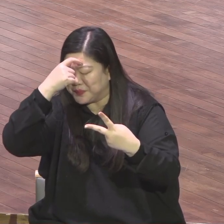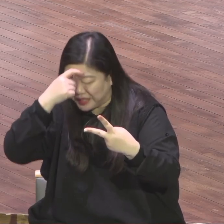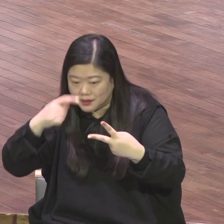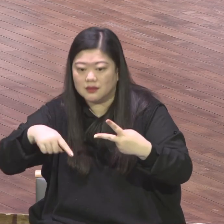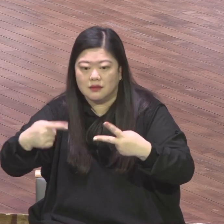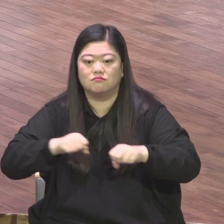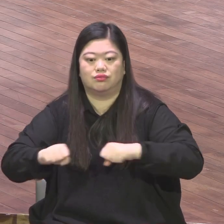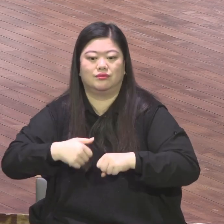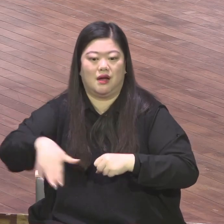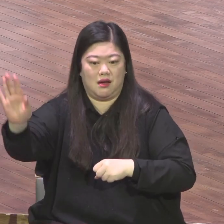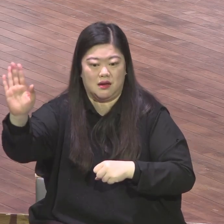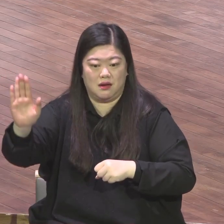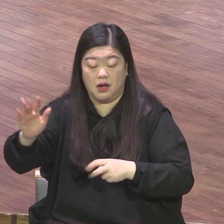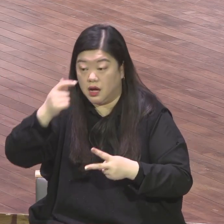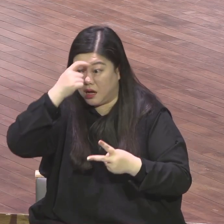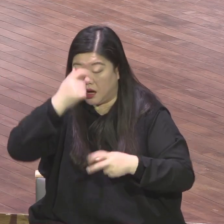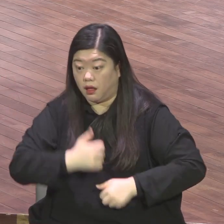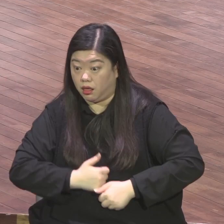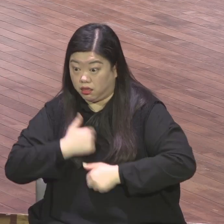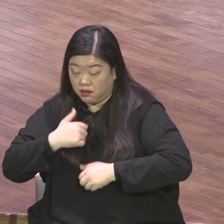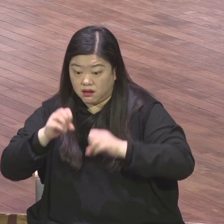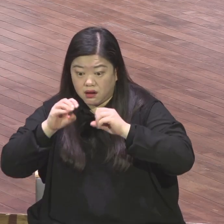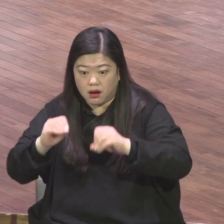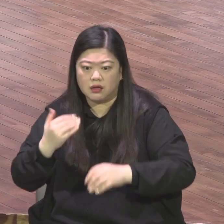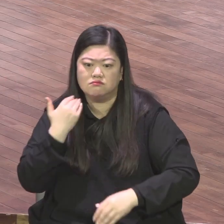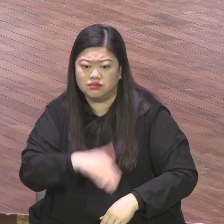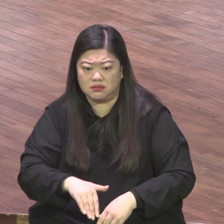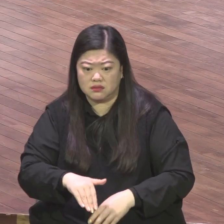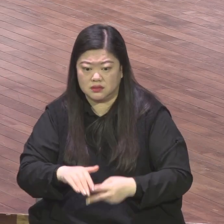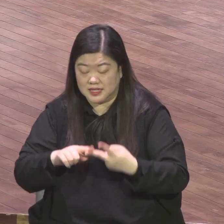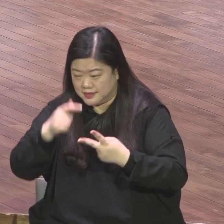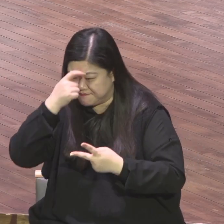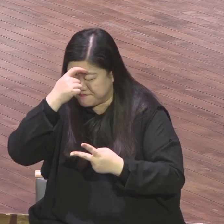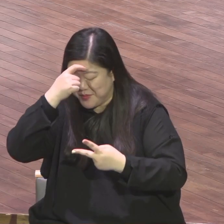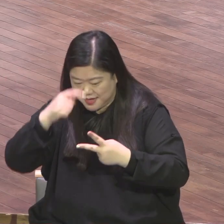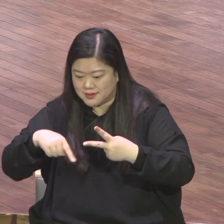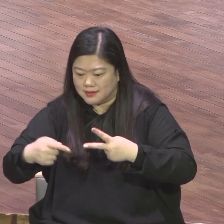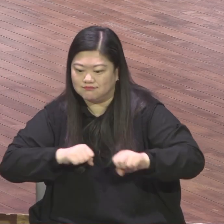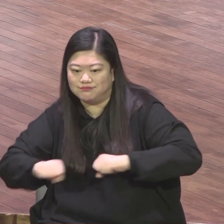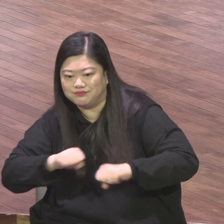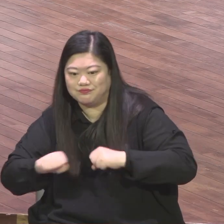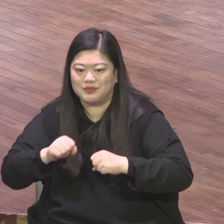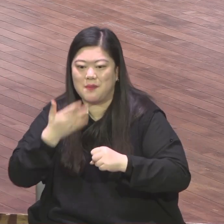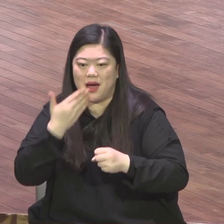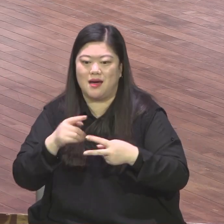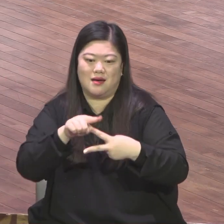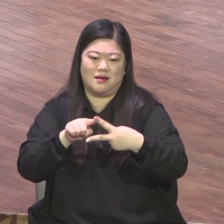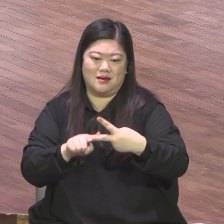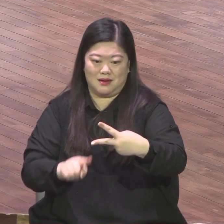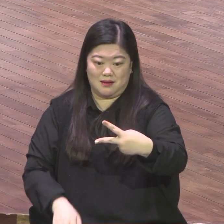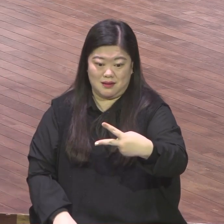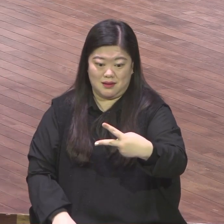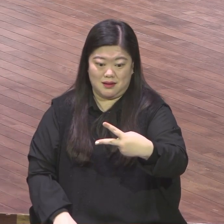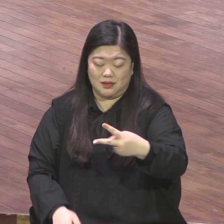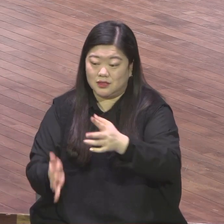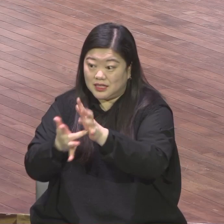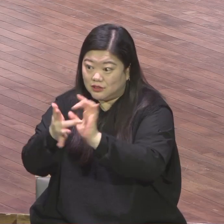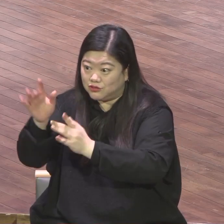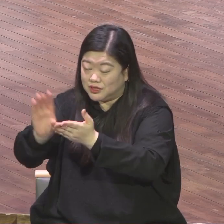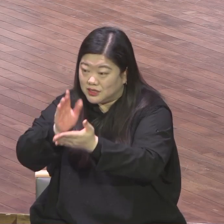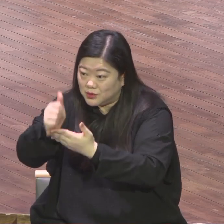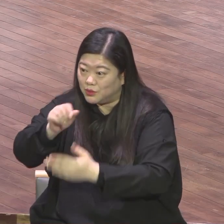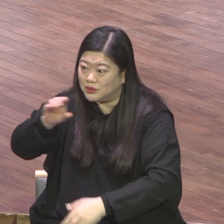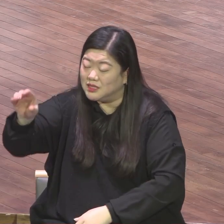사도들은 성령의 역사와 그 역사를 체험하는 언약 기도를 통해서 거침없이 담대하게 예수 그리스도의 십자가 대속과